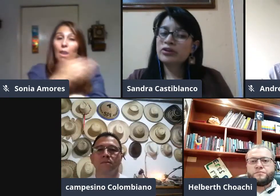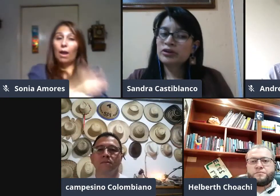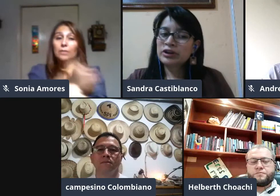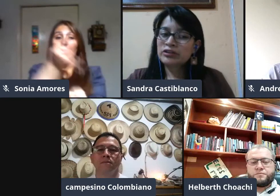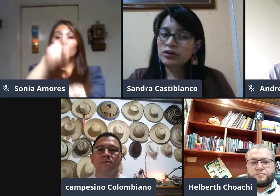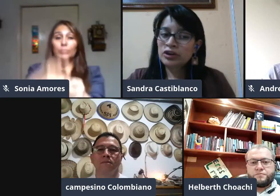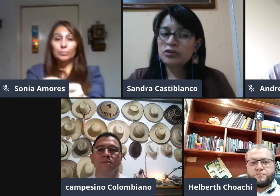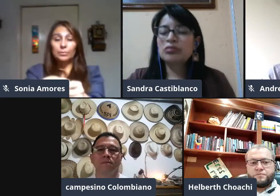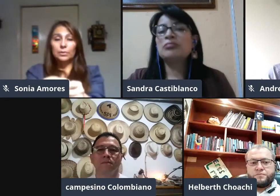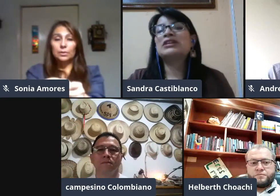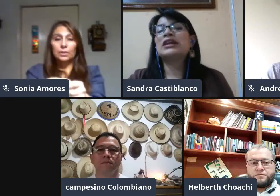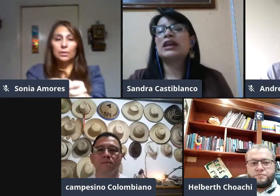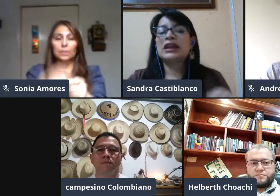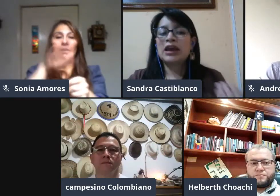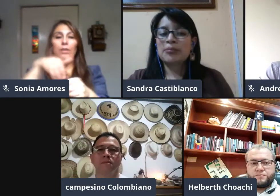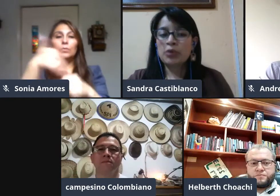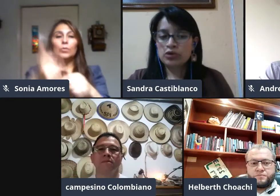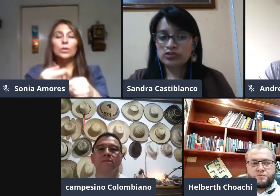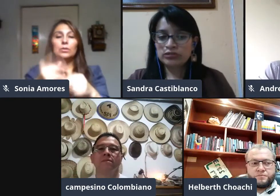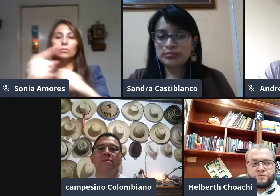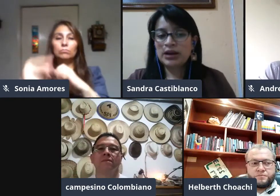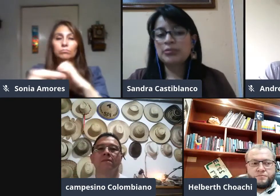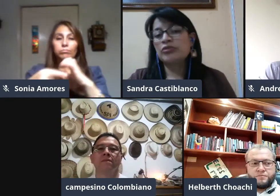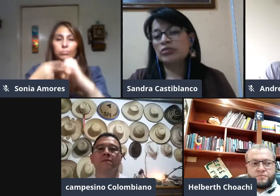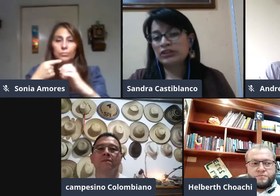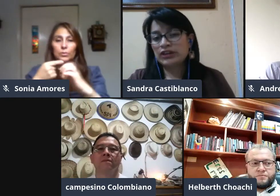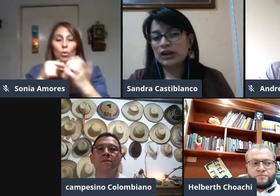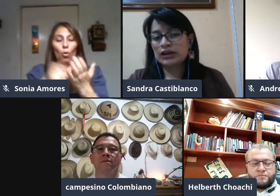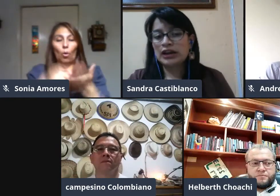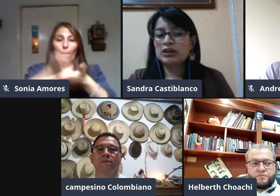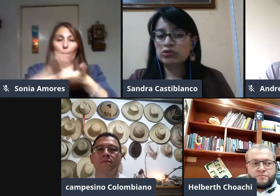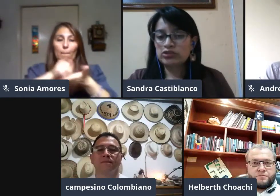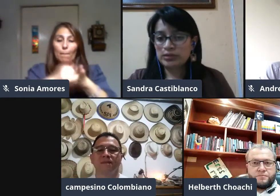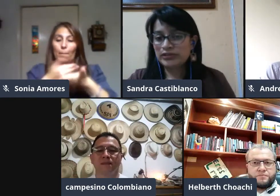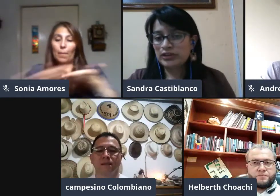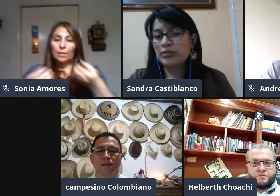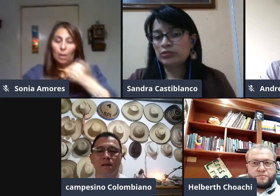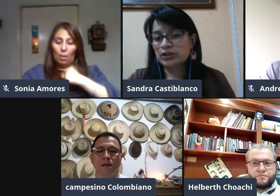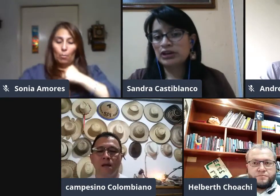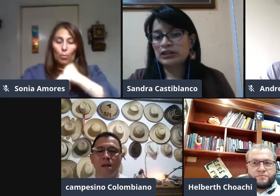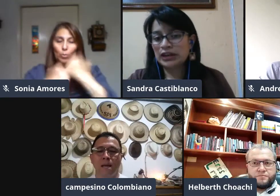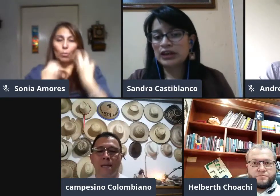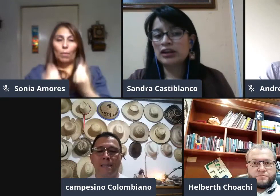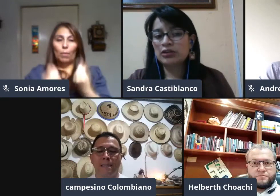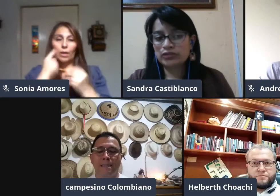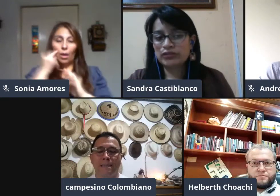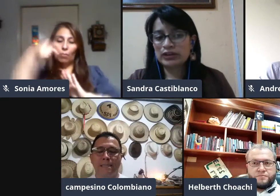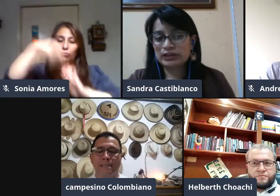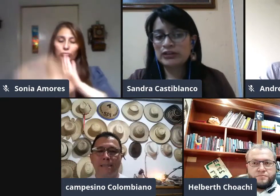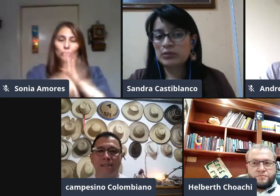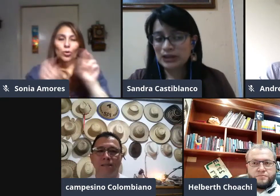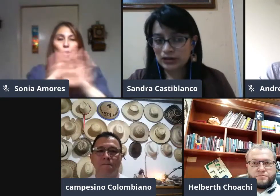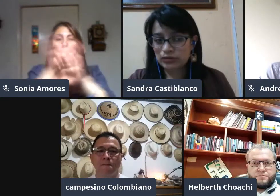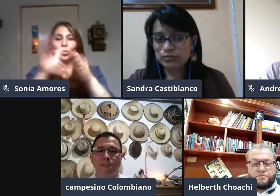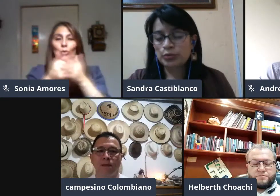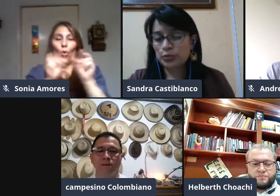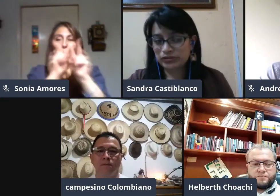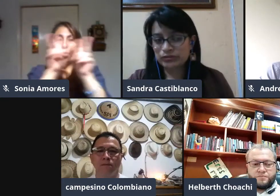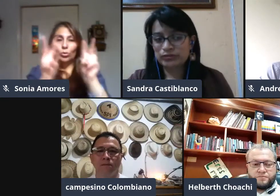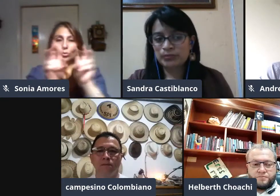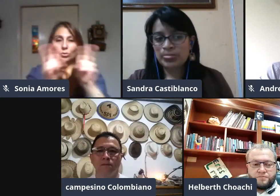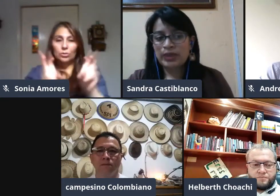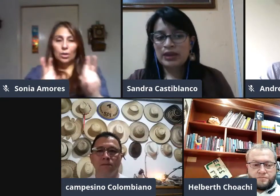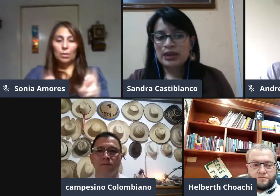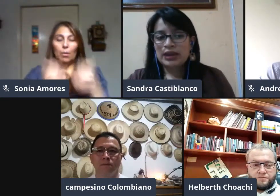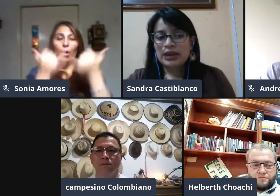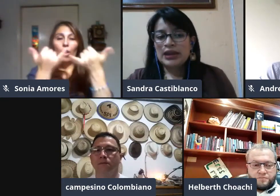que recibirán vía correo electrónico un material de apoyo para profundizar en los temas que vamos a tener en los diferentes